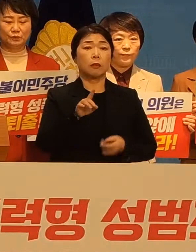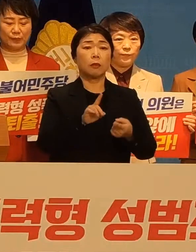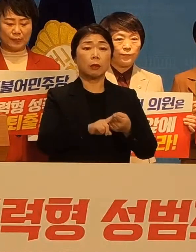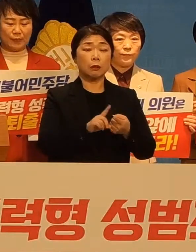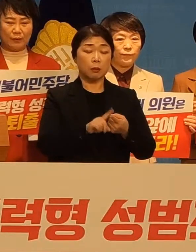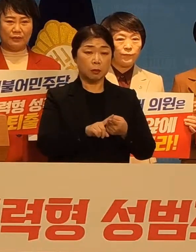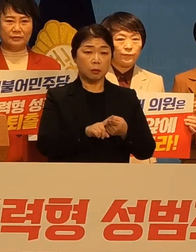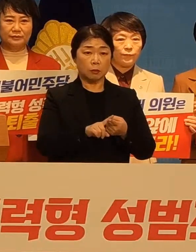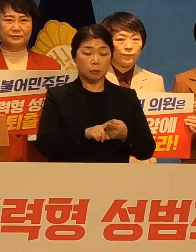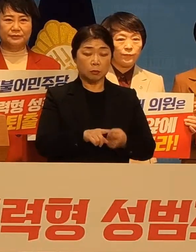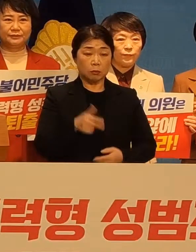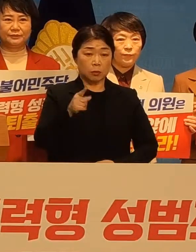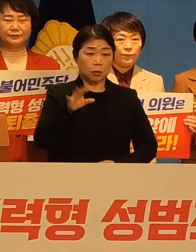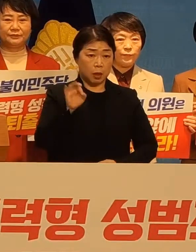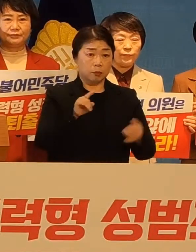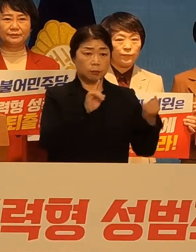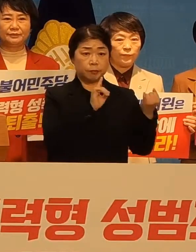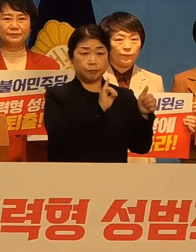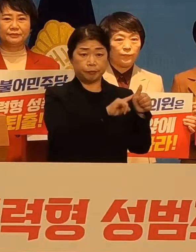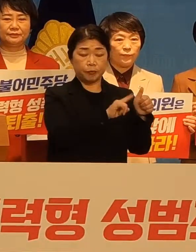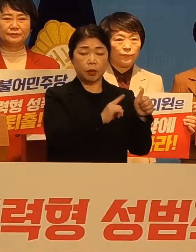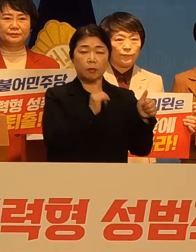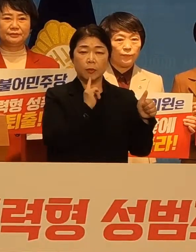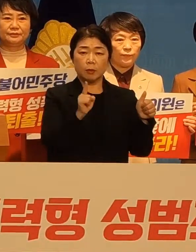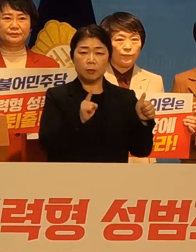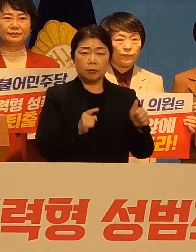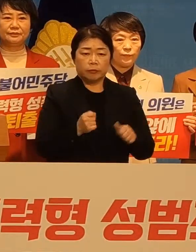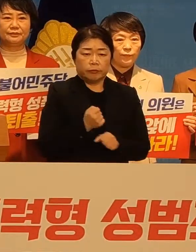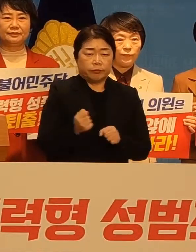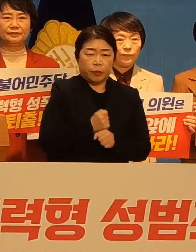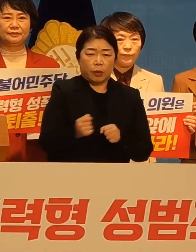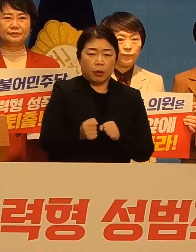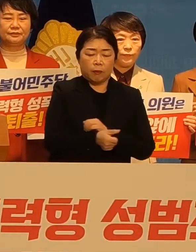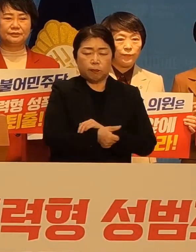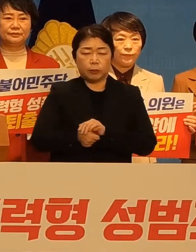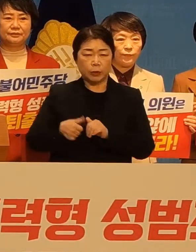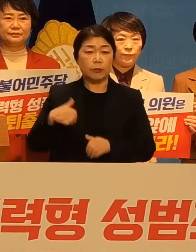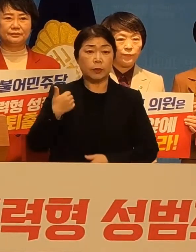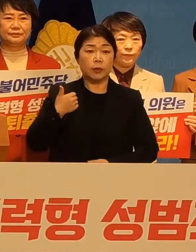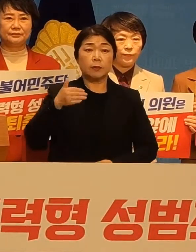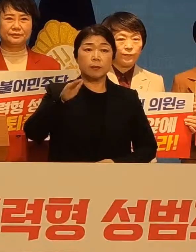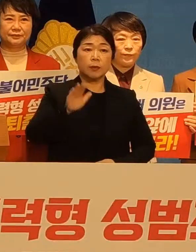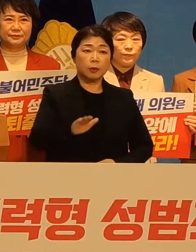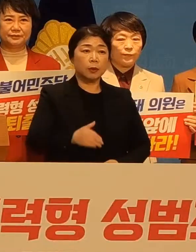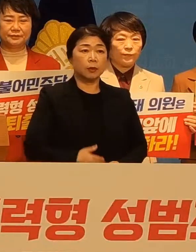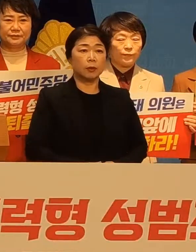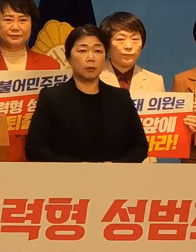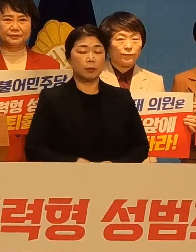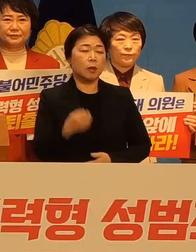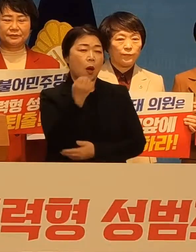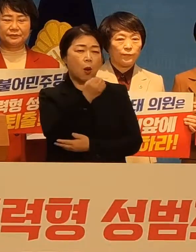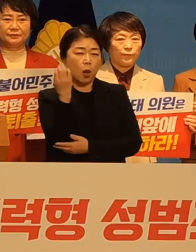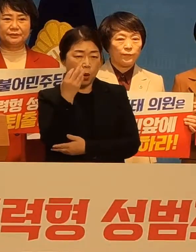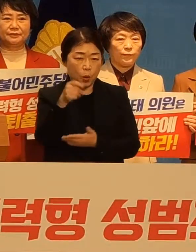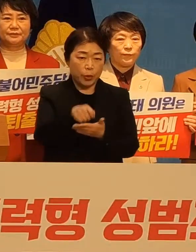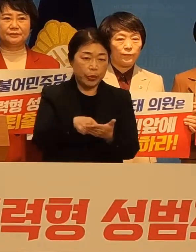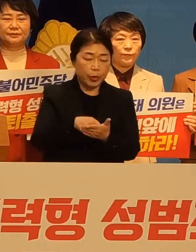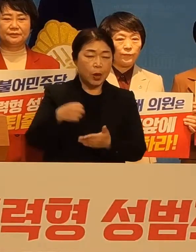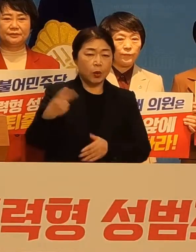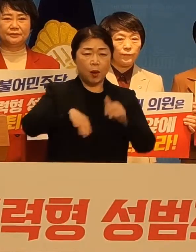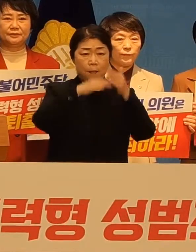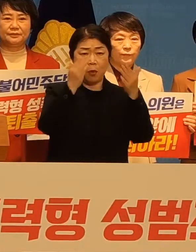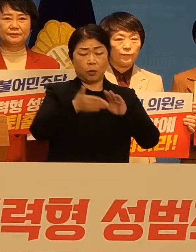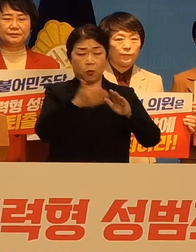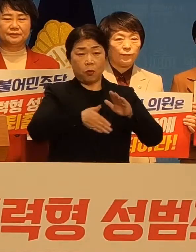관해서도 장경태 의원은 자신의 정치적 위기를 벗어나고자 하는 말일 수 있겠지만 언론과 모든